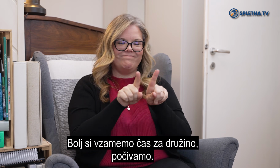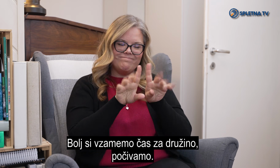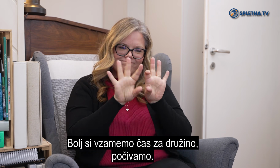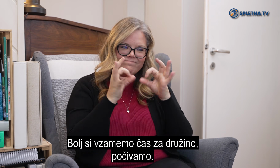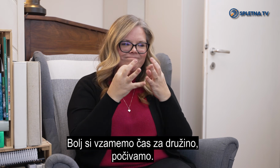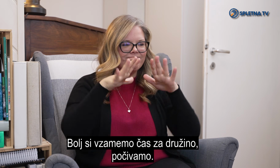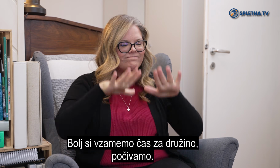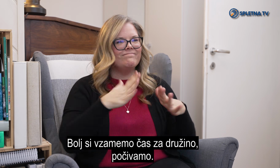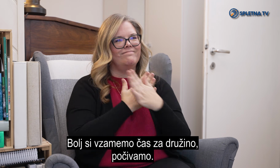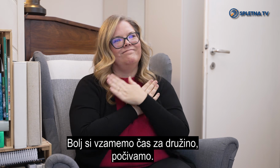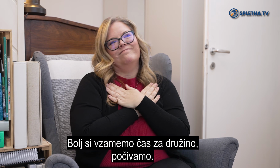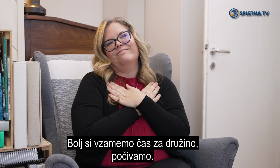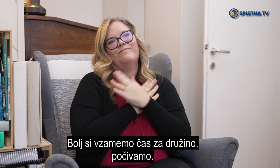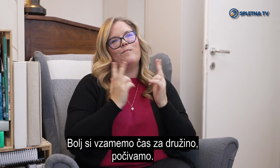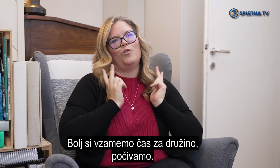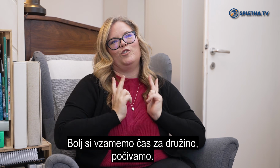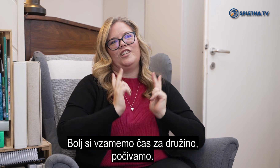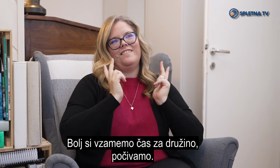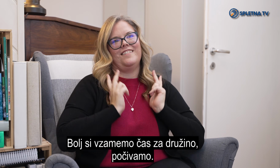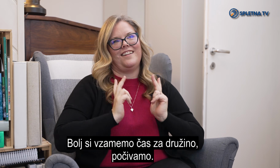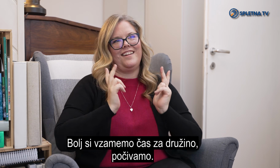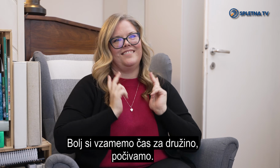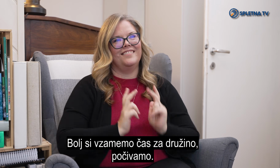Bolj si vzamemo čas za družino, počivamo.